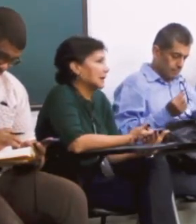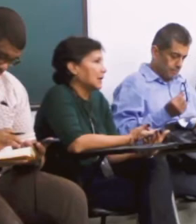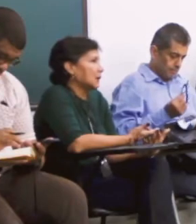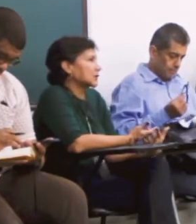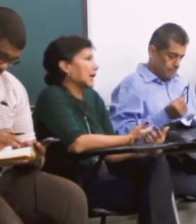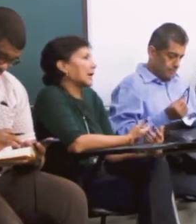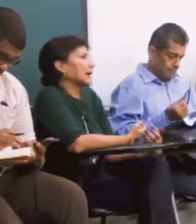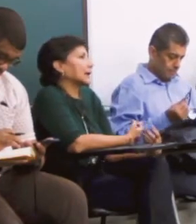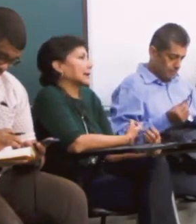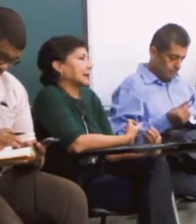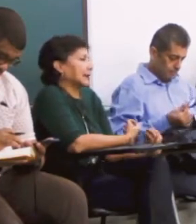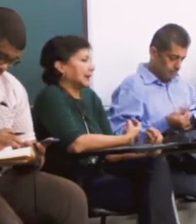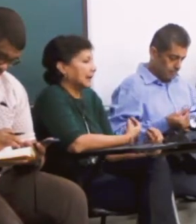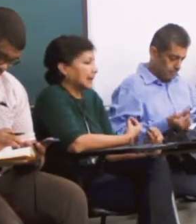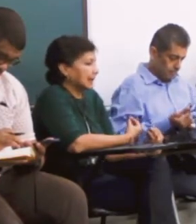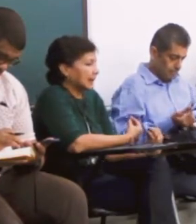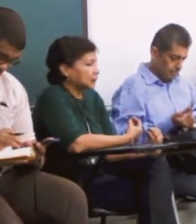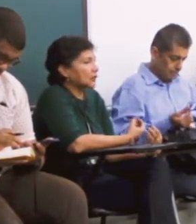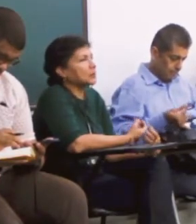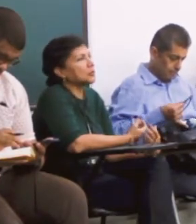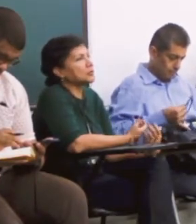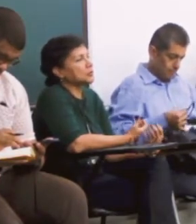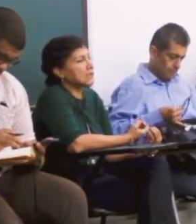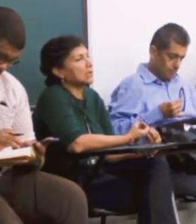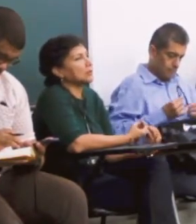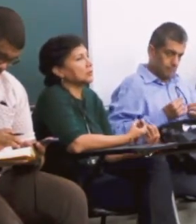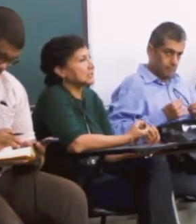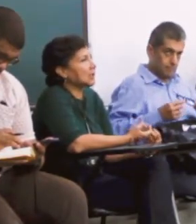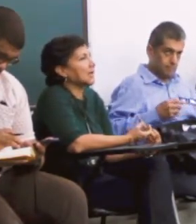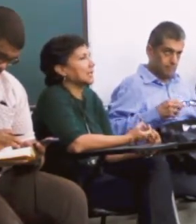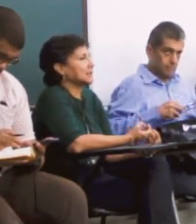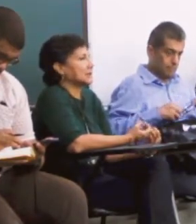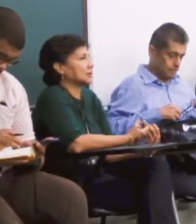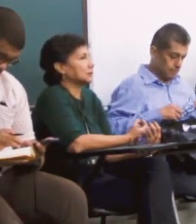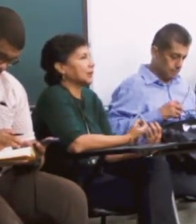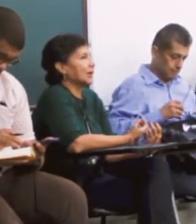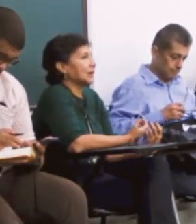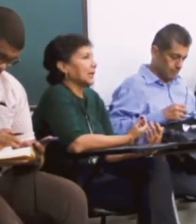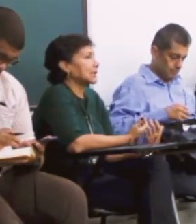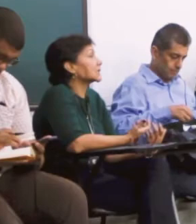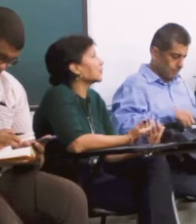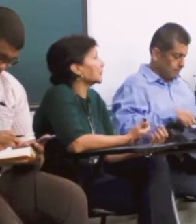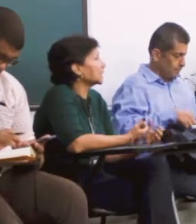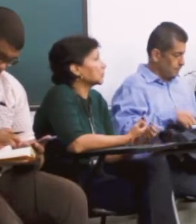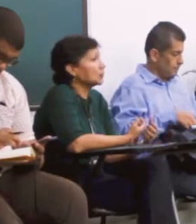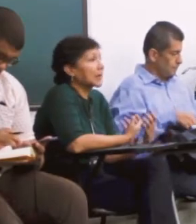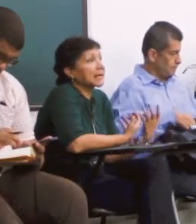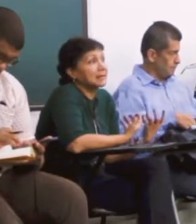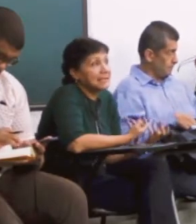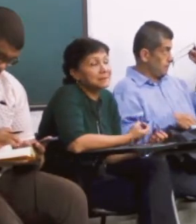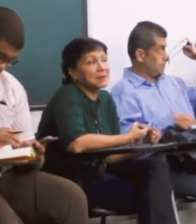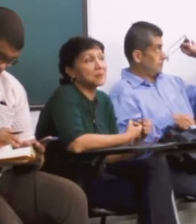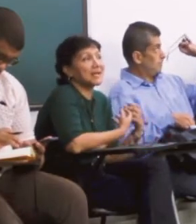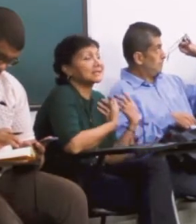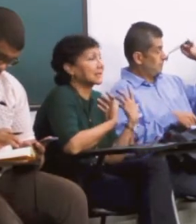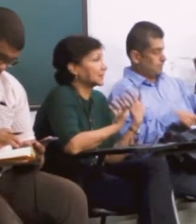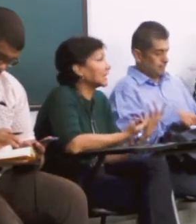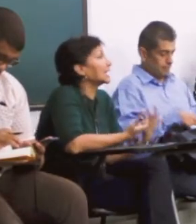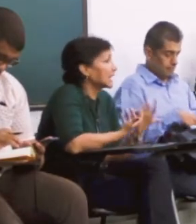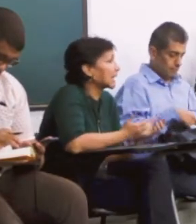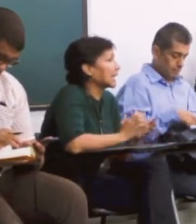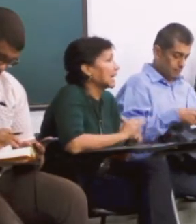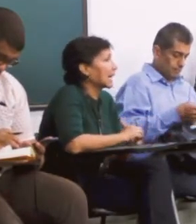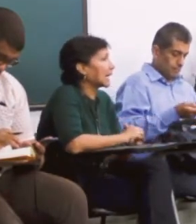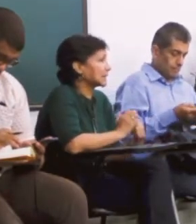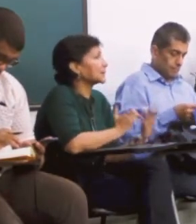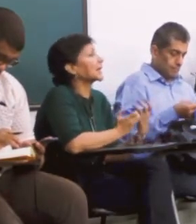dialogar. O sea, los famosos diálogos de saberes que son en este momento un paradigma pues, que